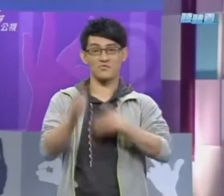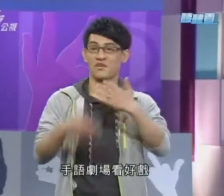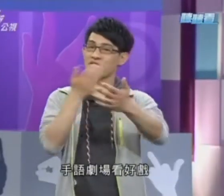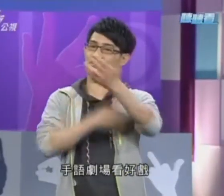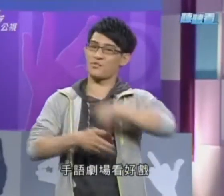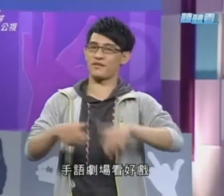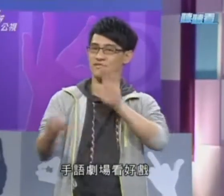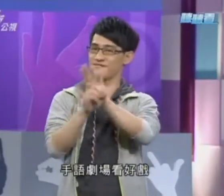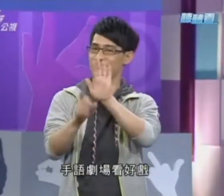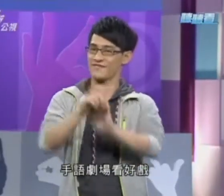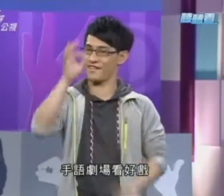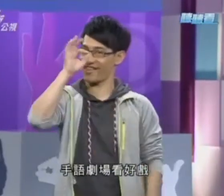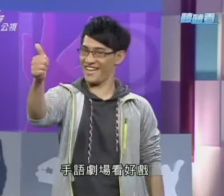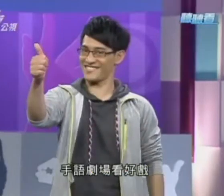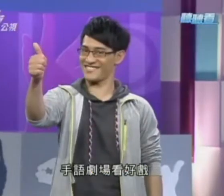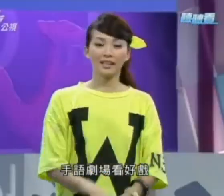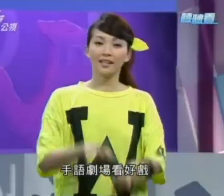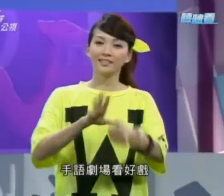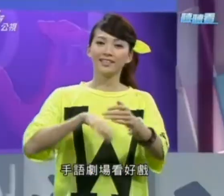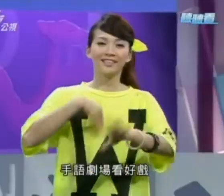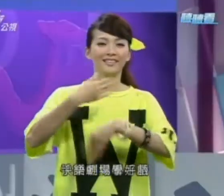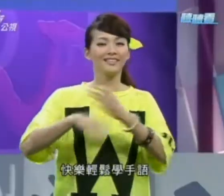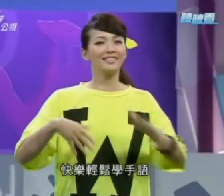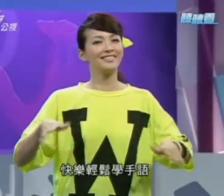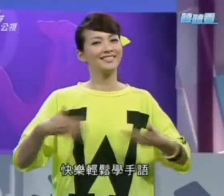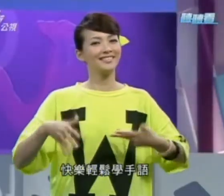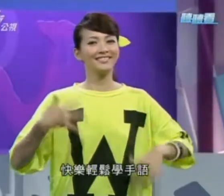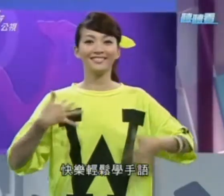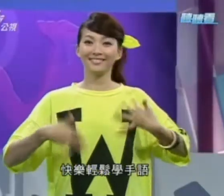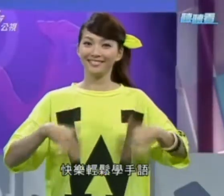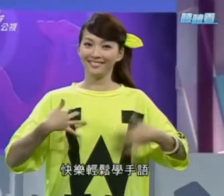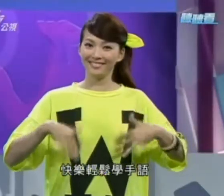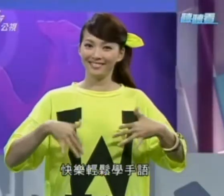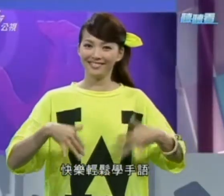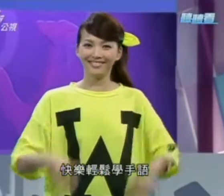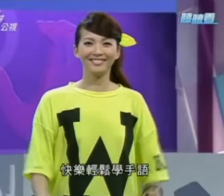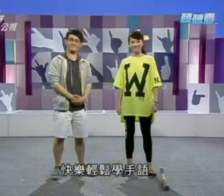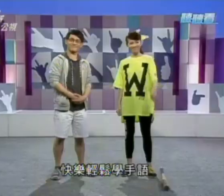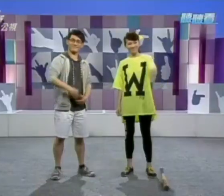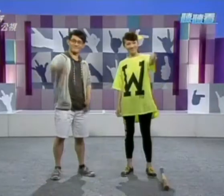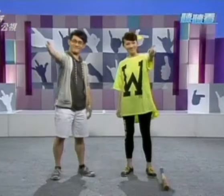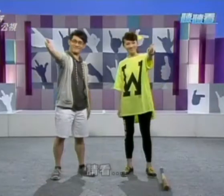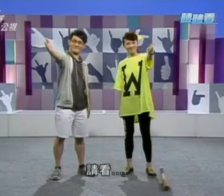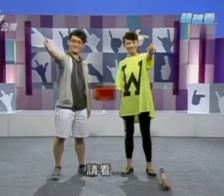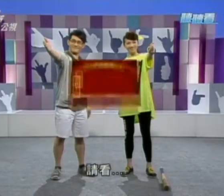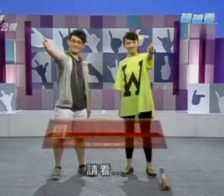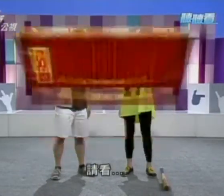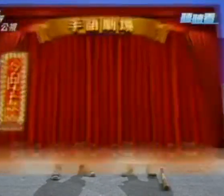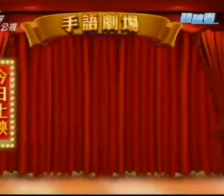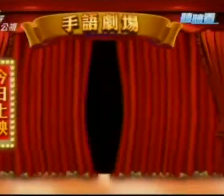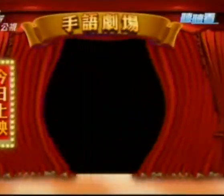手语剧场看好戏， 快乐轻松学手语， 请看。